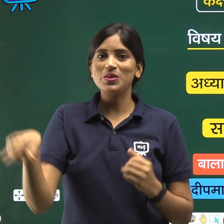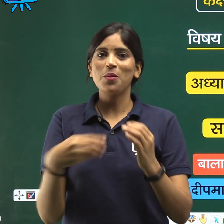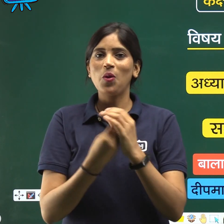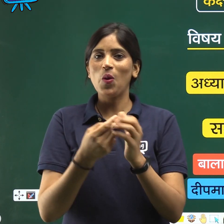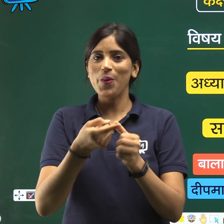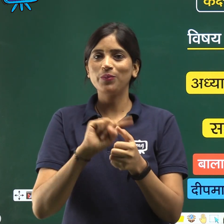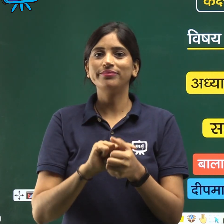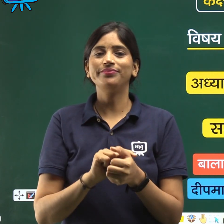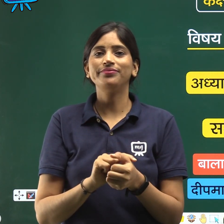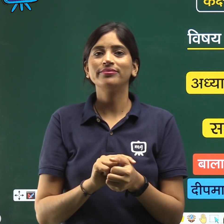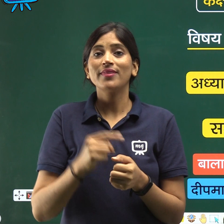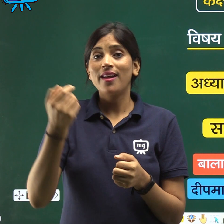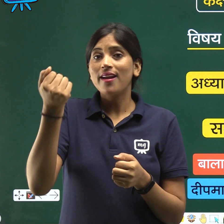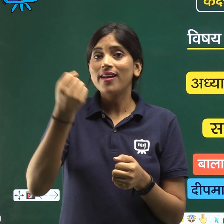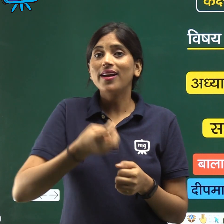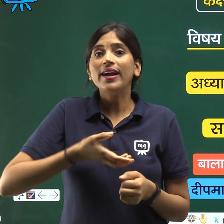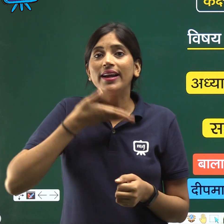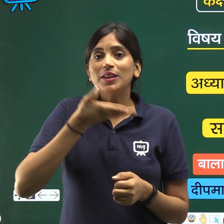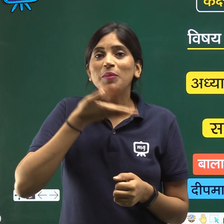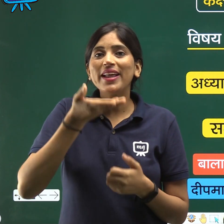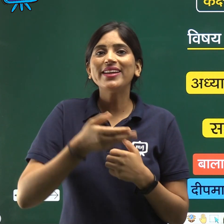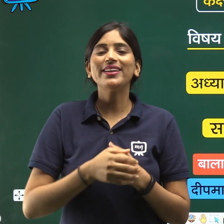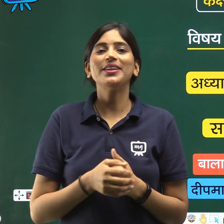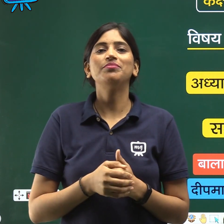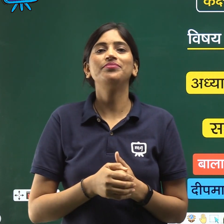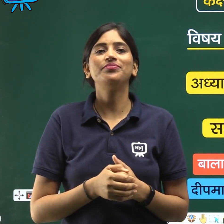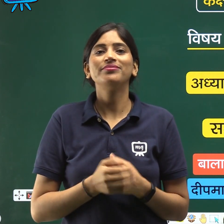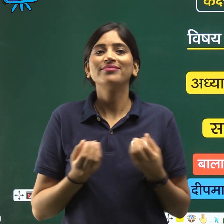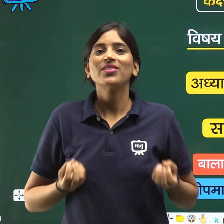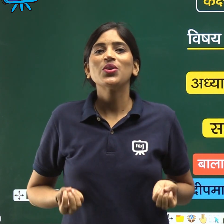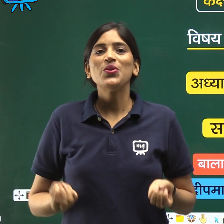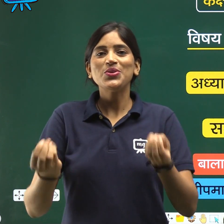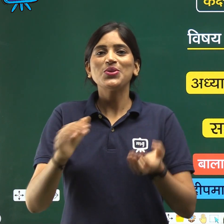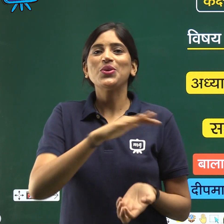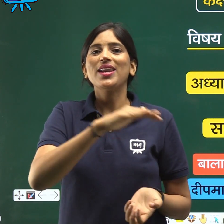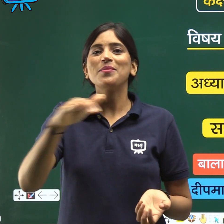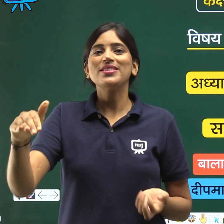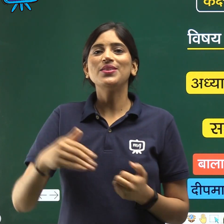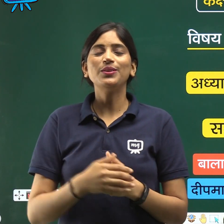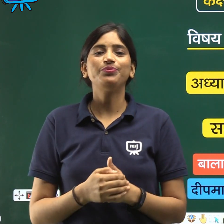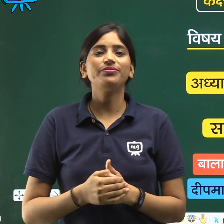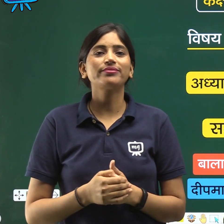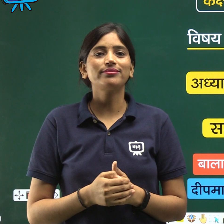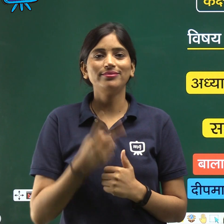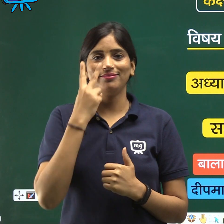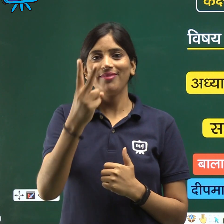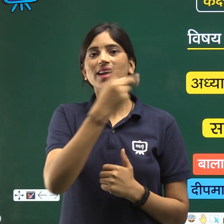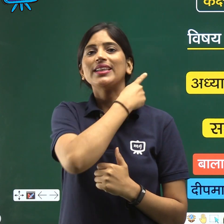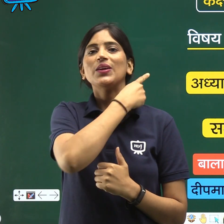सबको गणित पढ़ाएंगे। शुरू करें बच्चों।